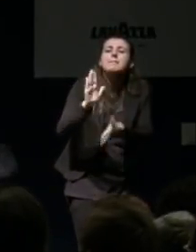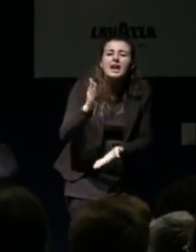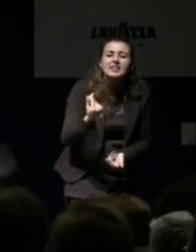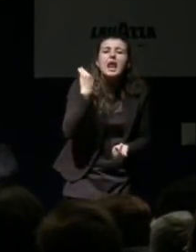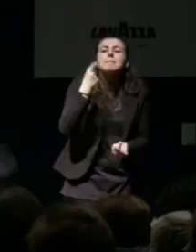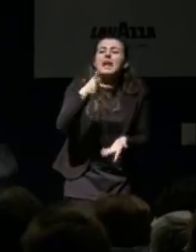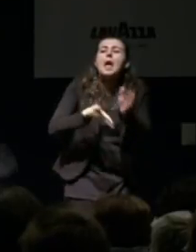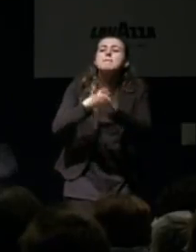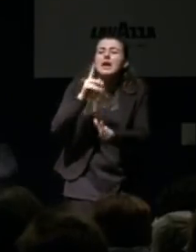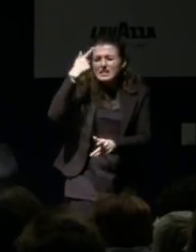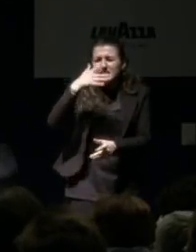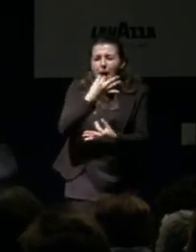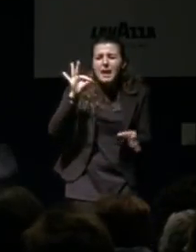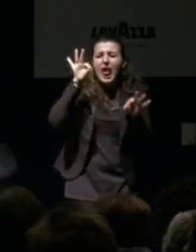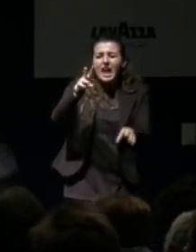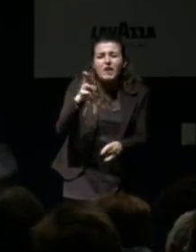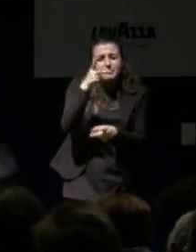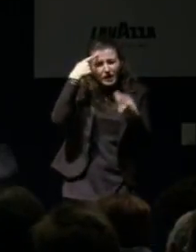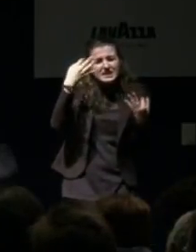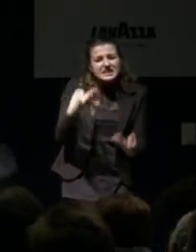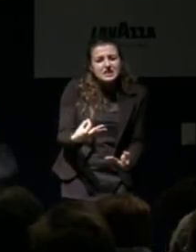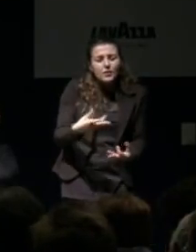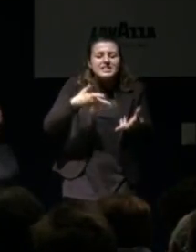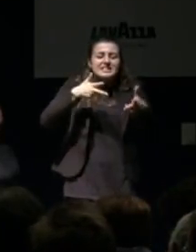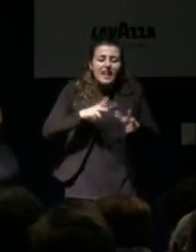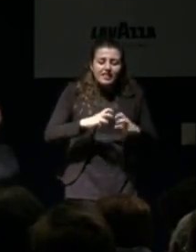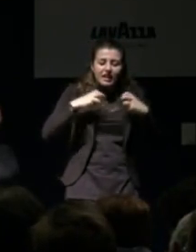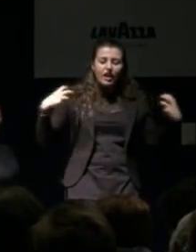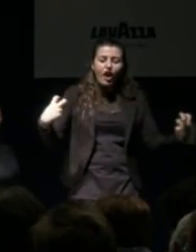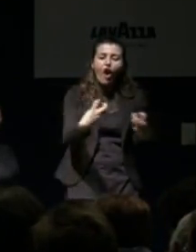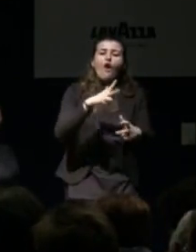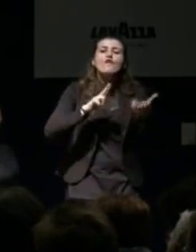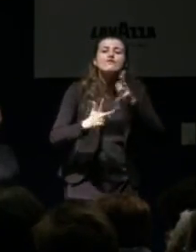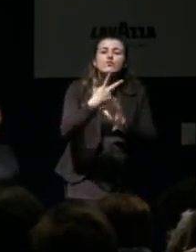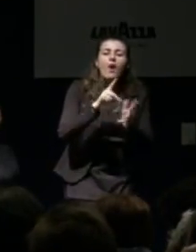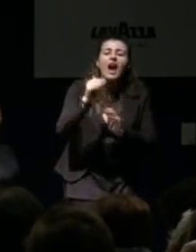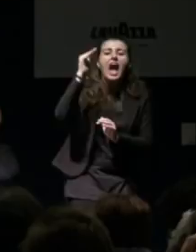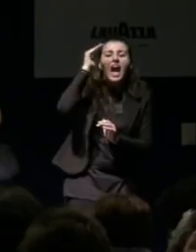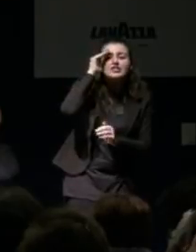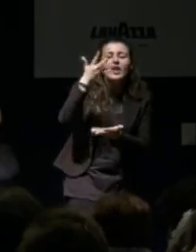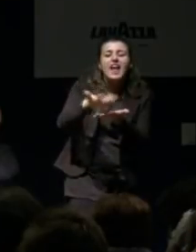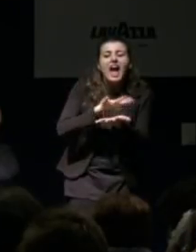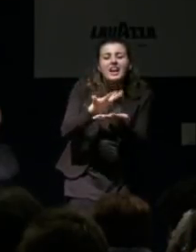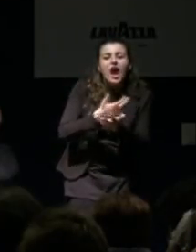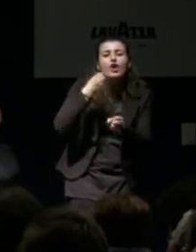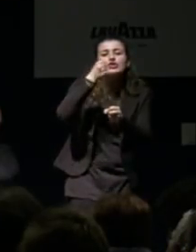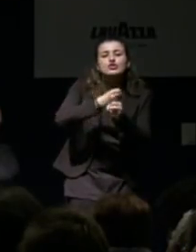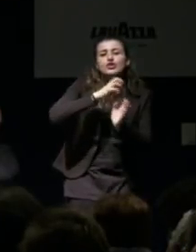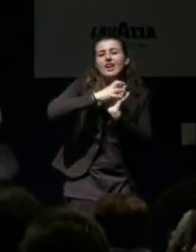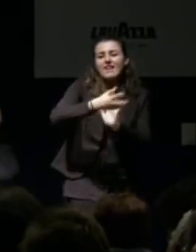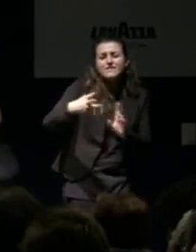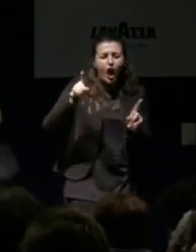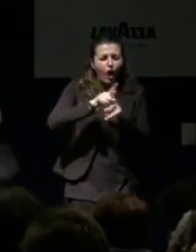alla morte sedersi per terra intorno ad un fuoco e ascoltare le storie di chi ha voglia di raccontarle come hanno fatto altri